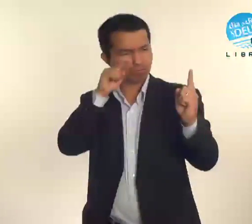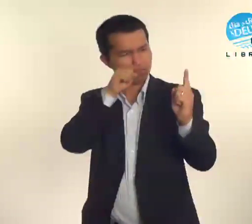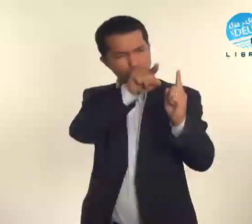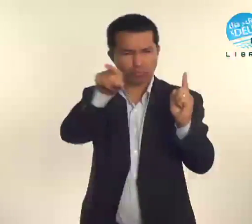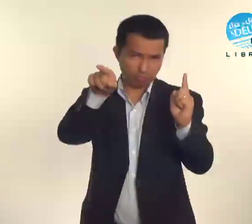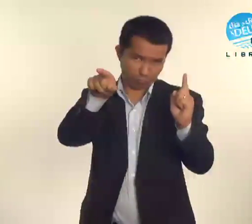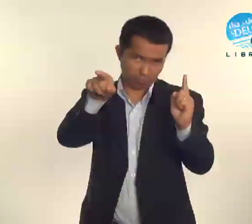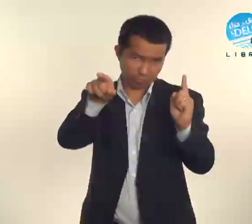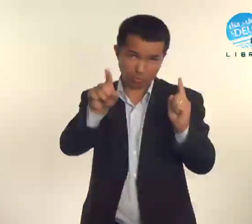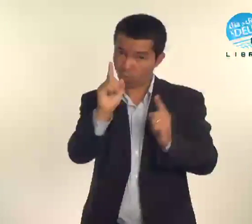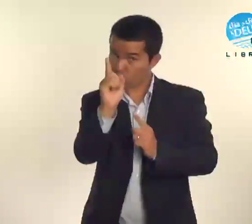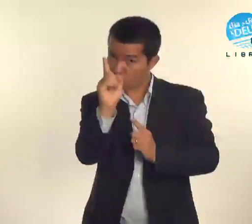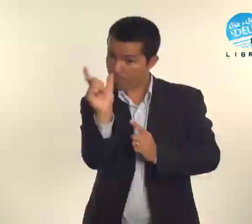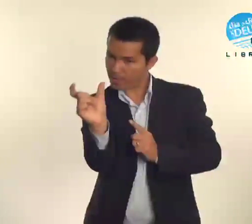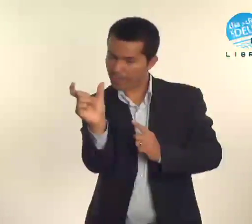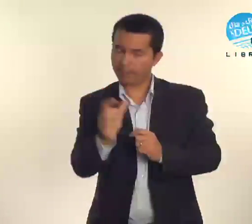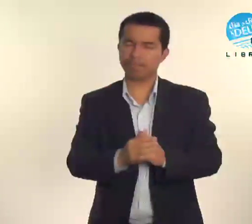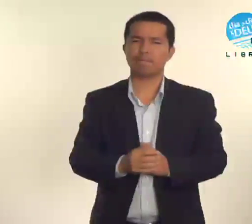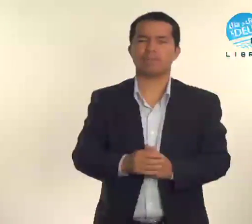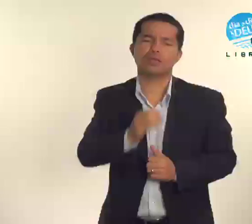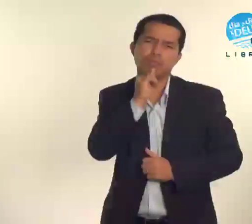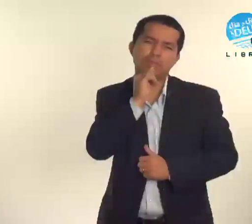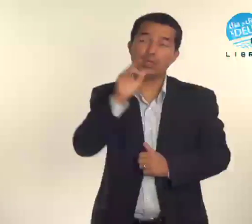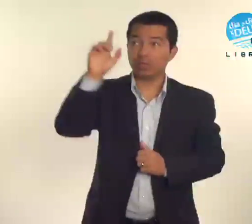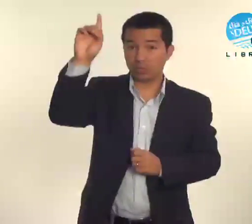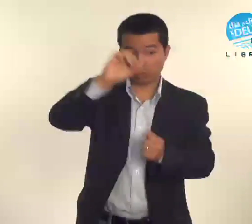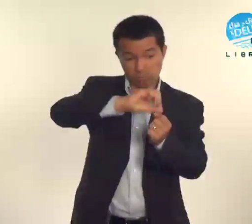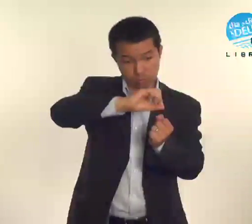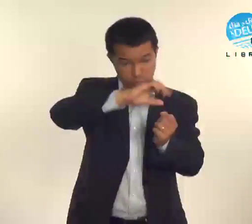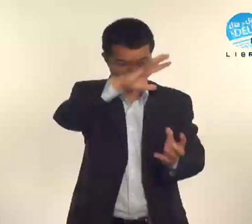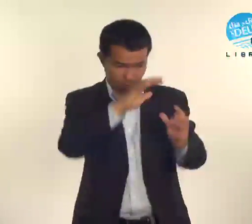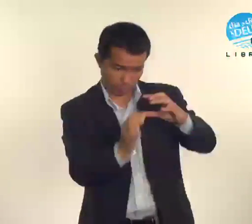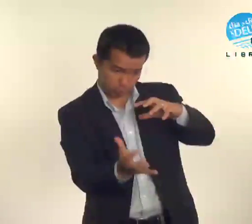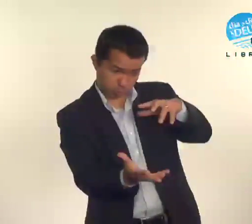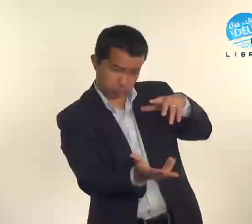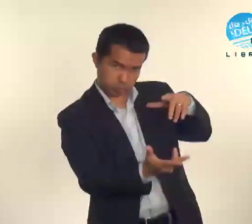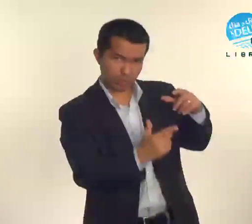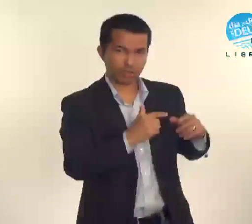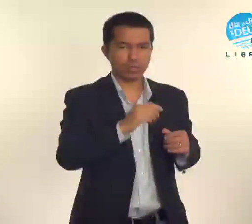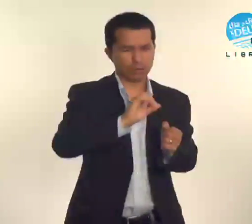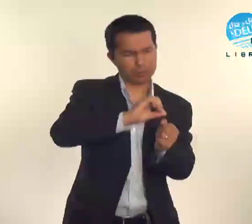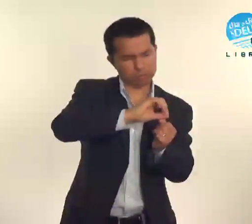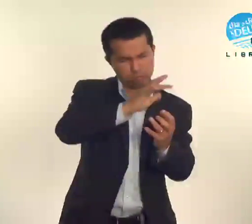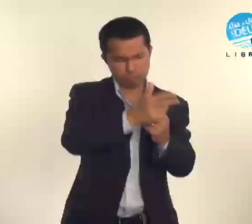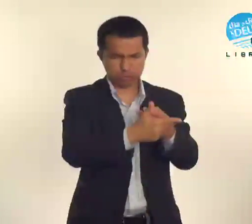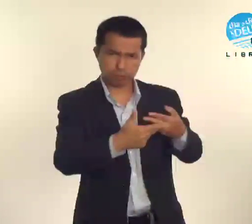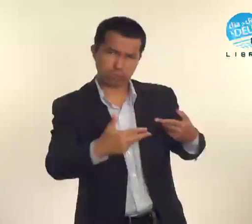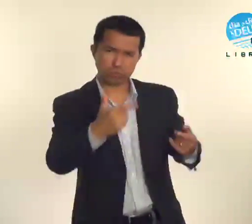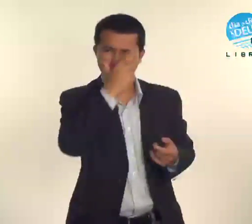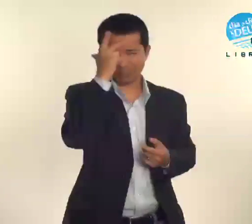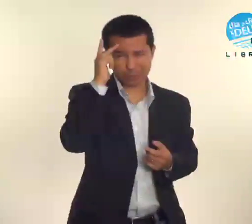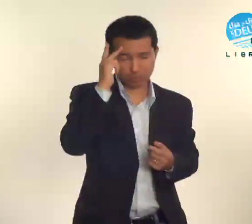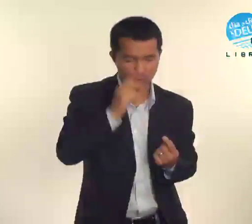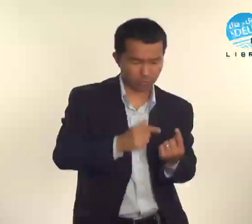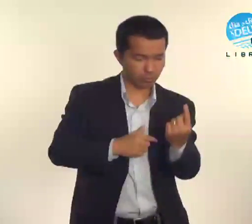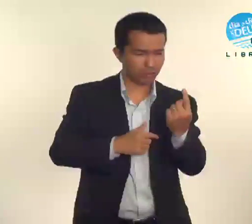natureza que Ele colocou dentro da gente, o seu Espírito. Há uma diferença entre